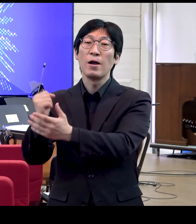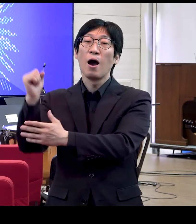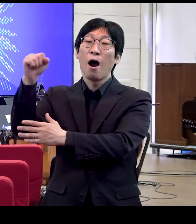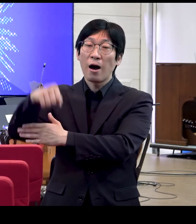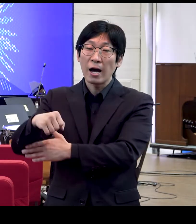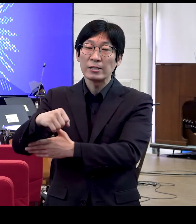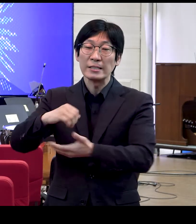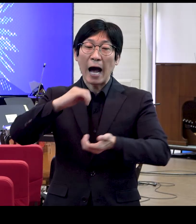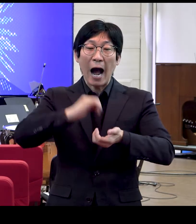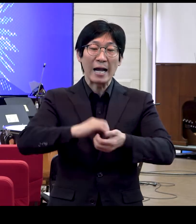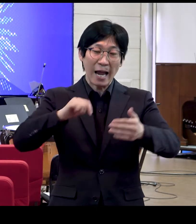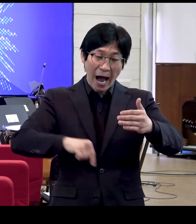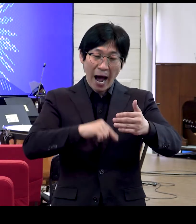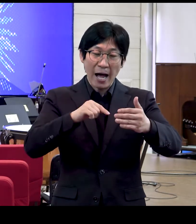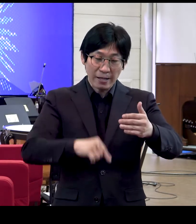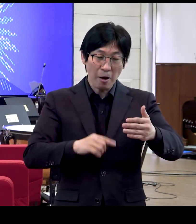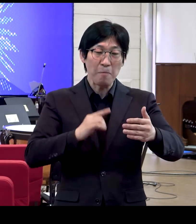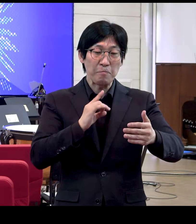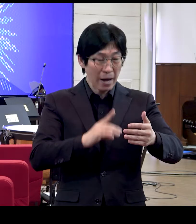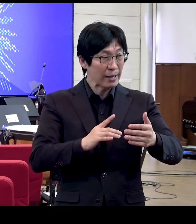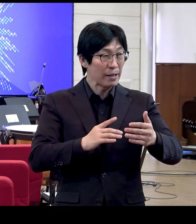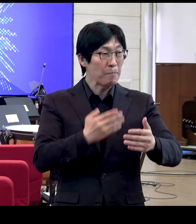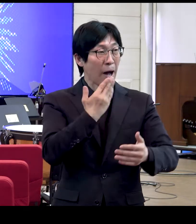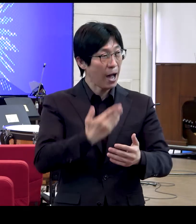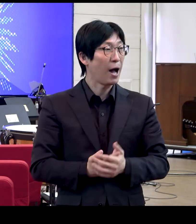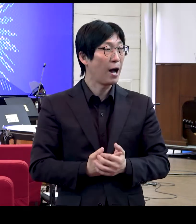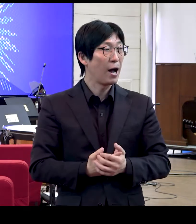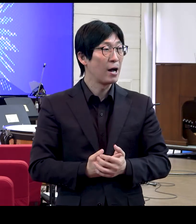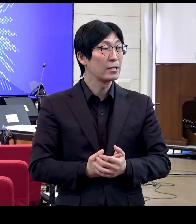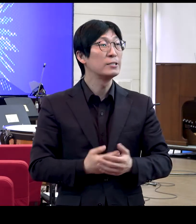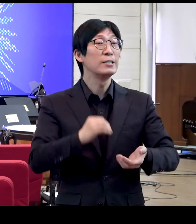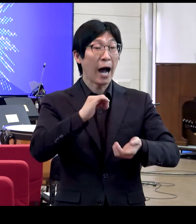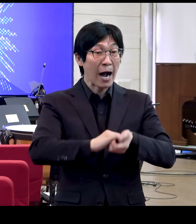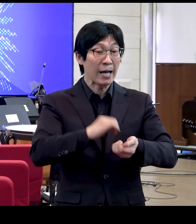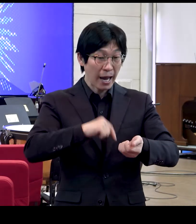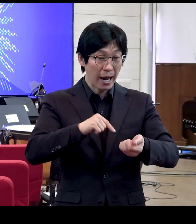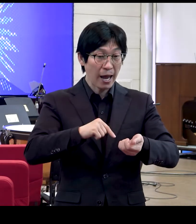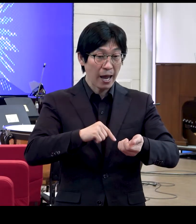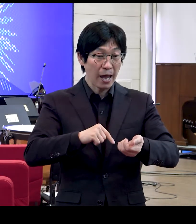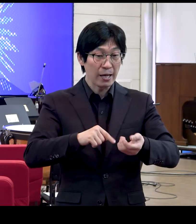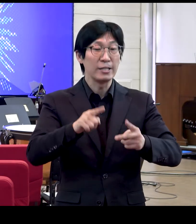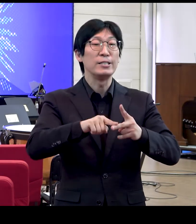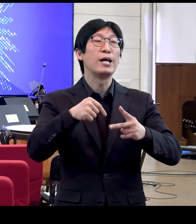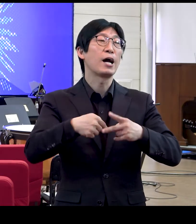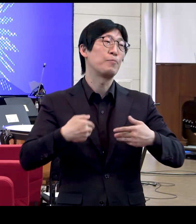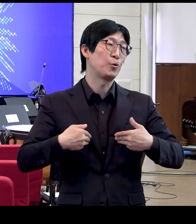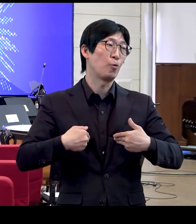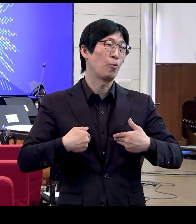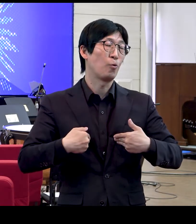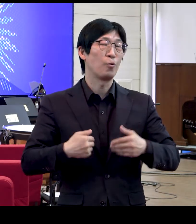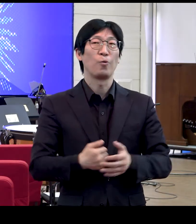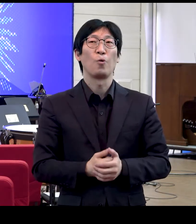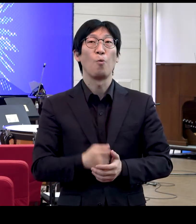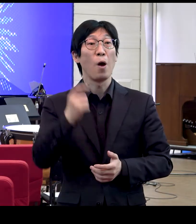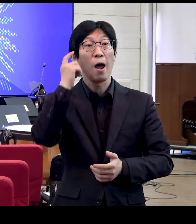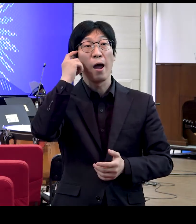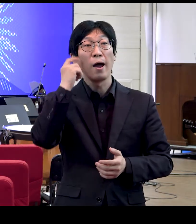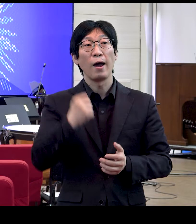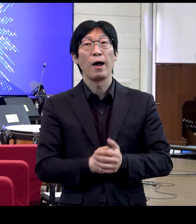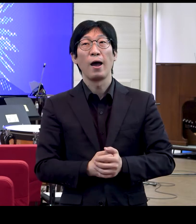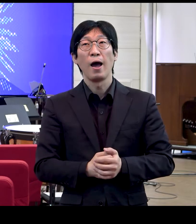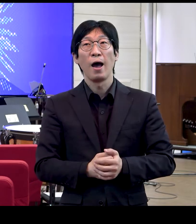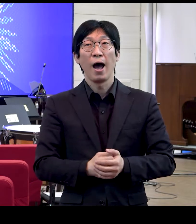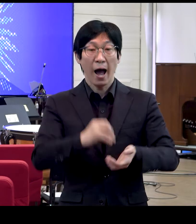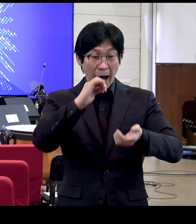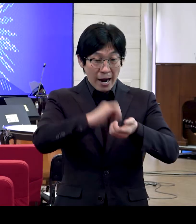내에서만, 거기서만 알 수밖에 없다는 이 한계성, 이것을 아는 것이 우리한테 너무 중요합니다.